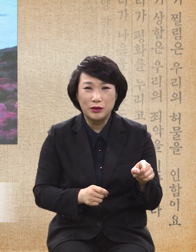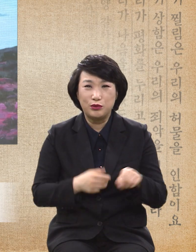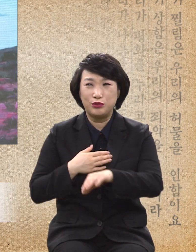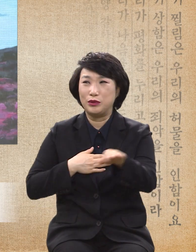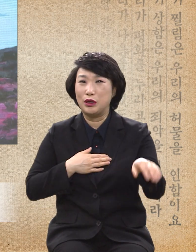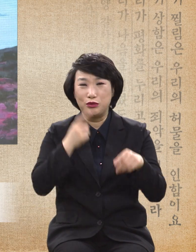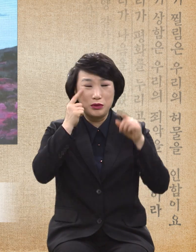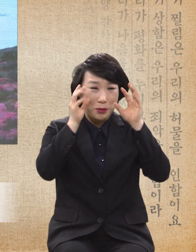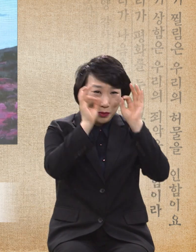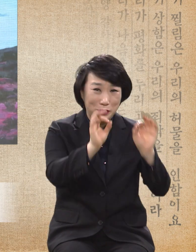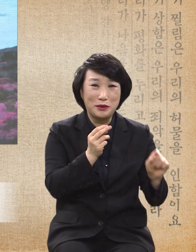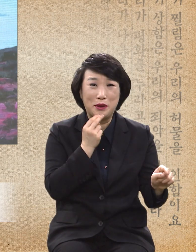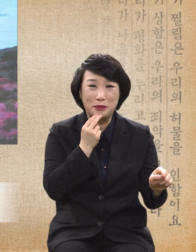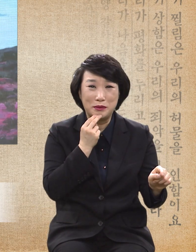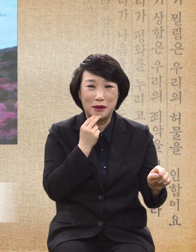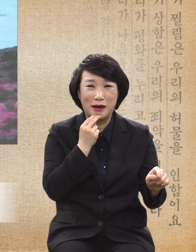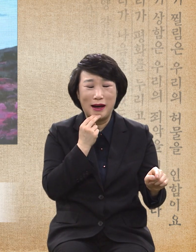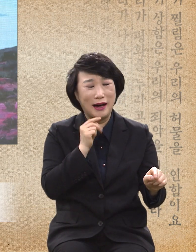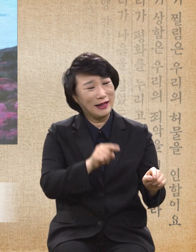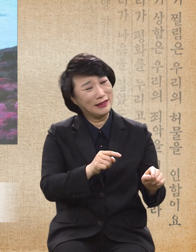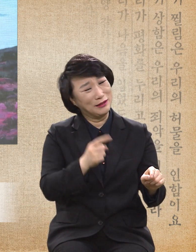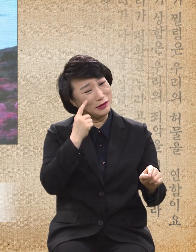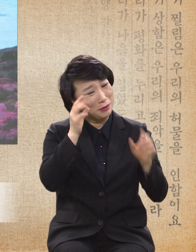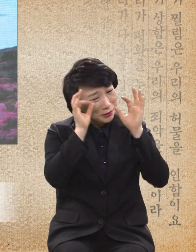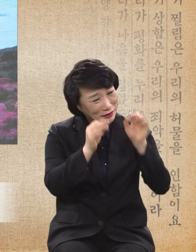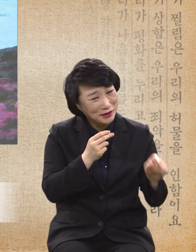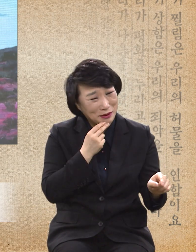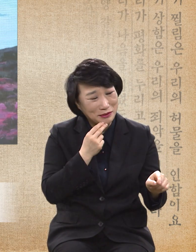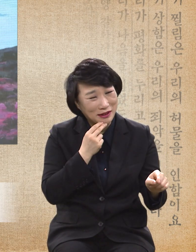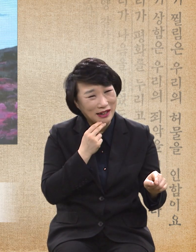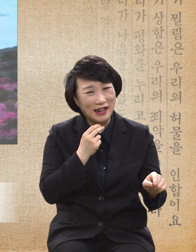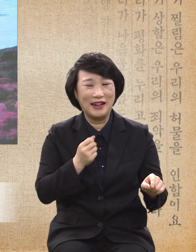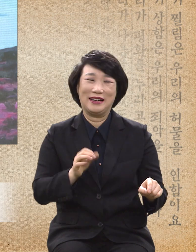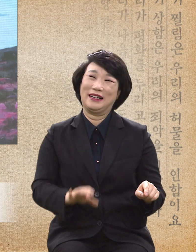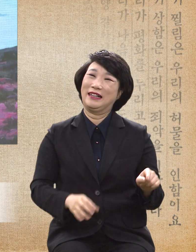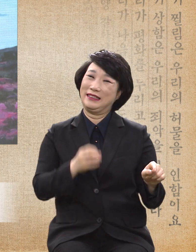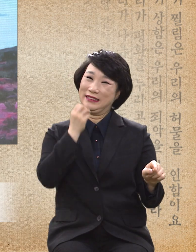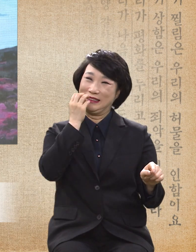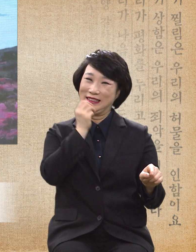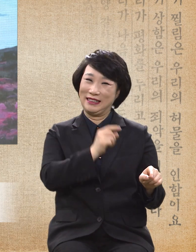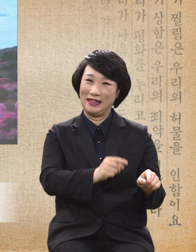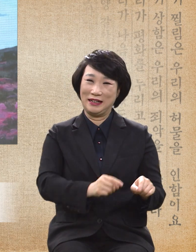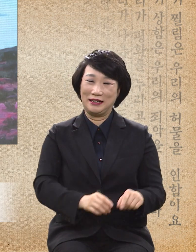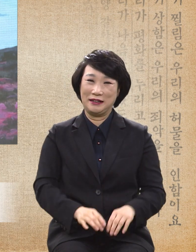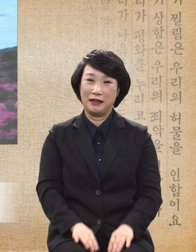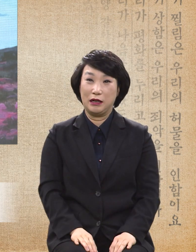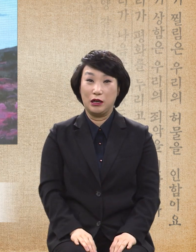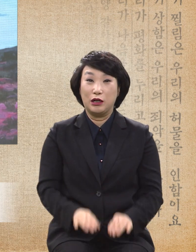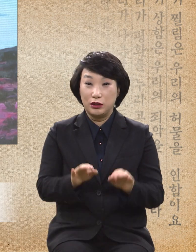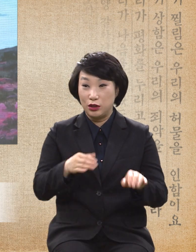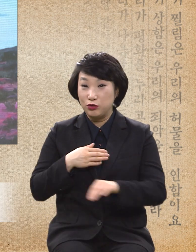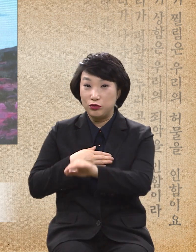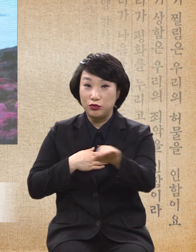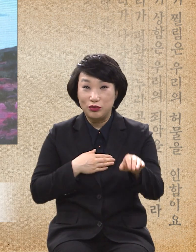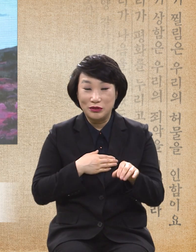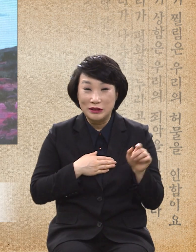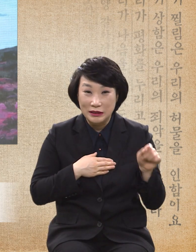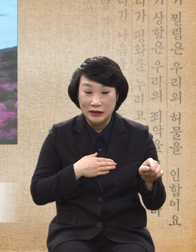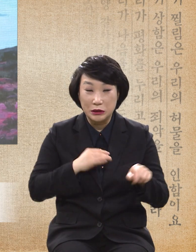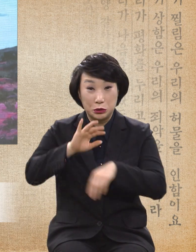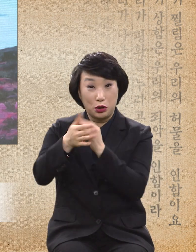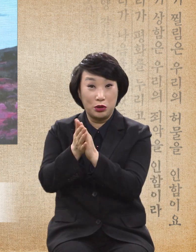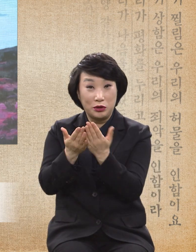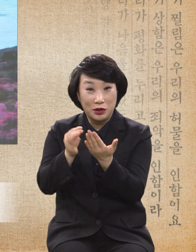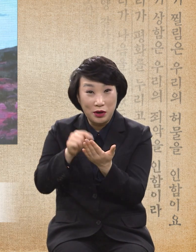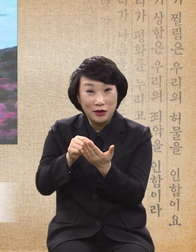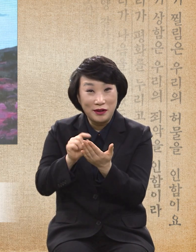눈에 안 보여. 참 눈에 안 보여. 참 신기하죠. 근데 우리는 이것을